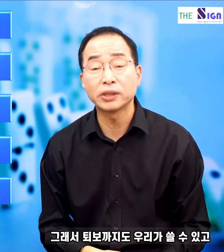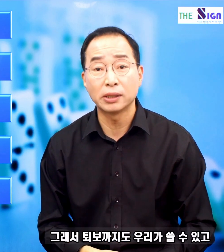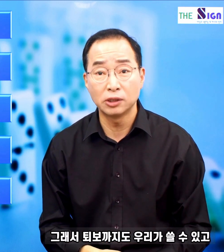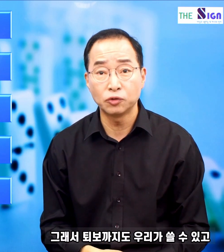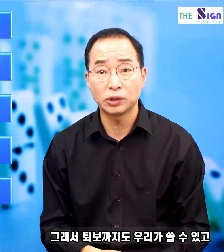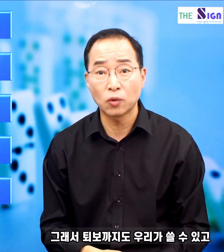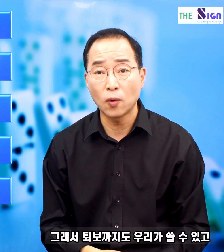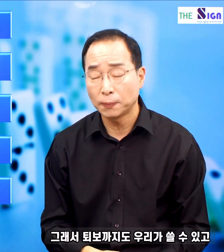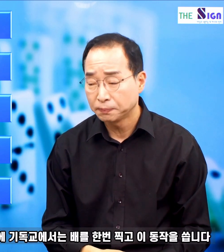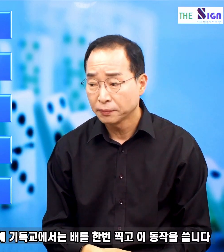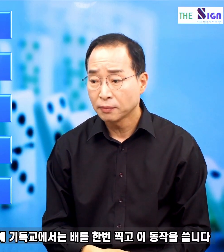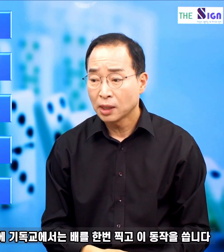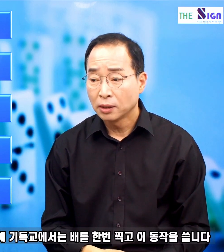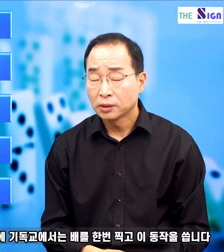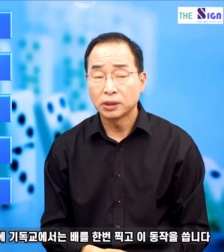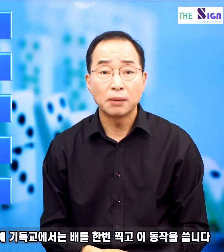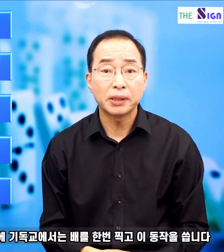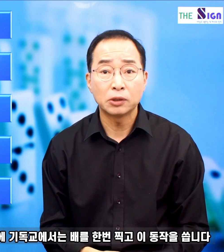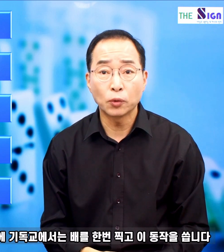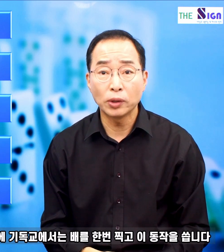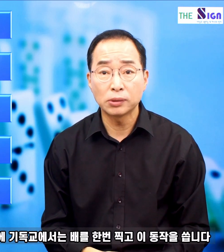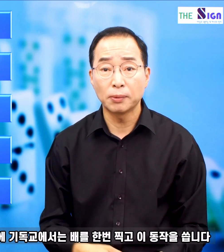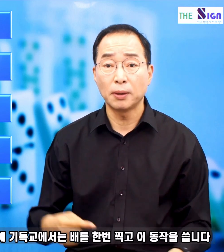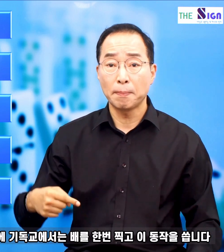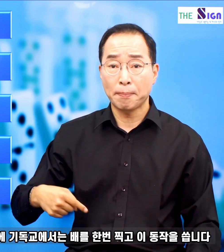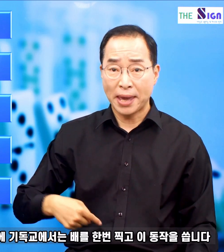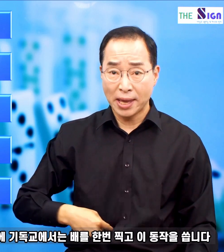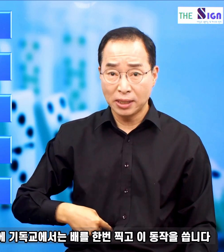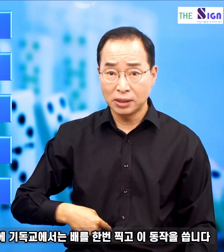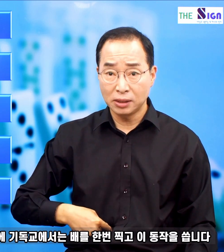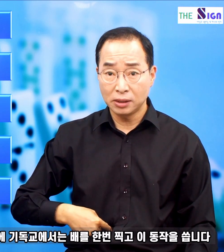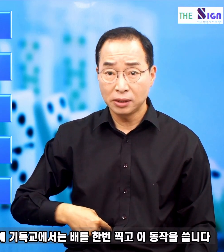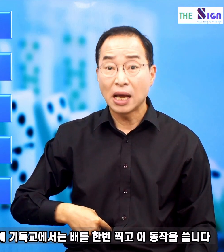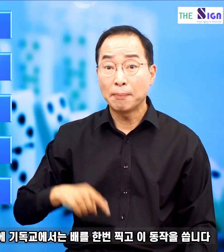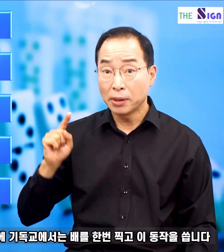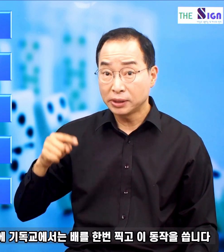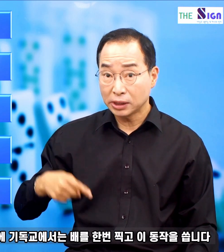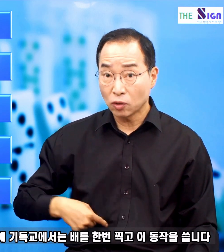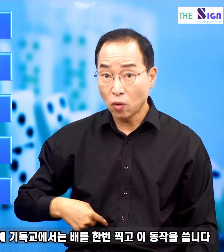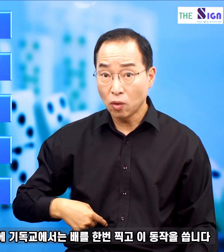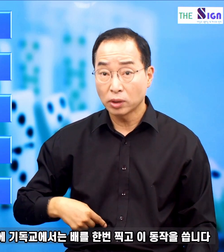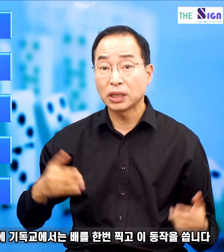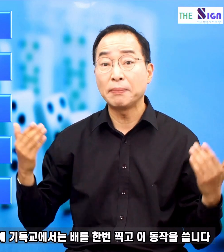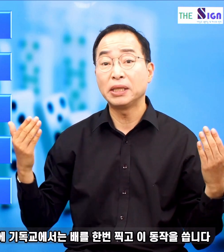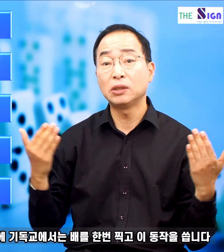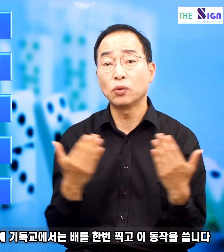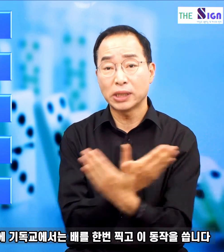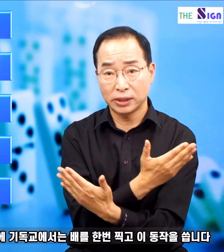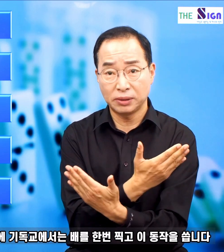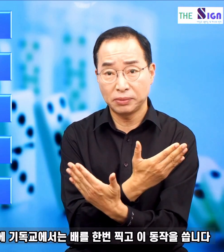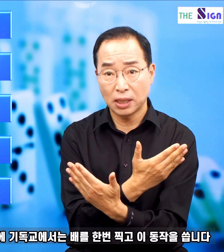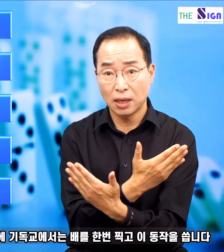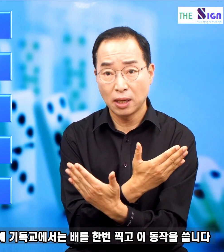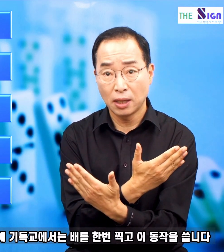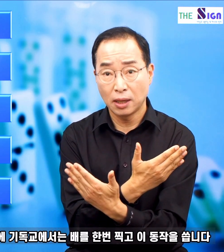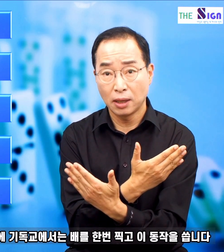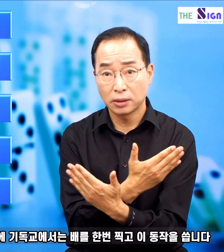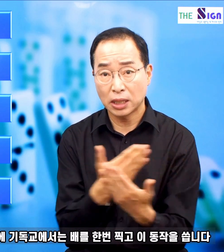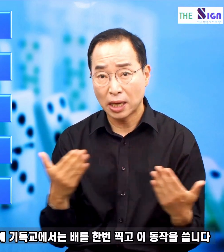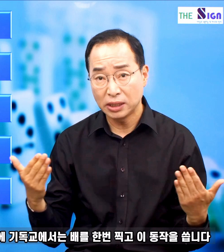쓸 수 있고, 그 다음에 기독교에서 보면 배를 한번 찍고 그 다음에 이 동작을 씁니다. 자,